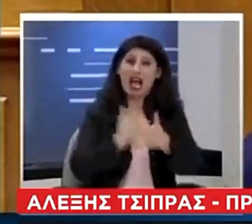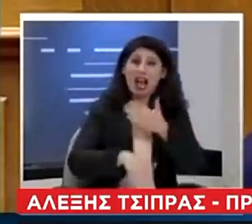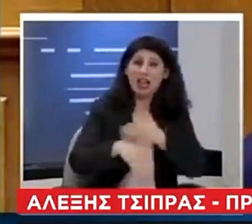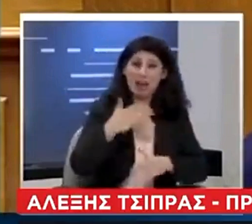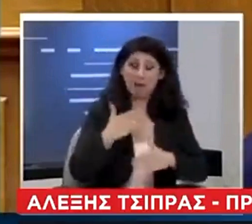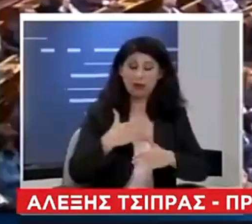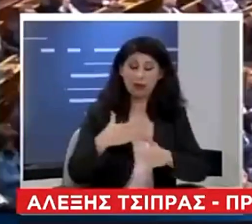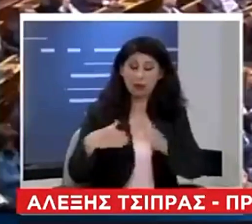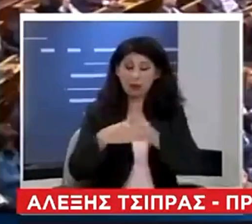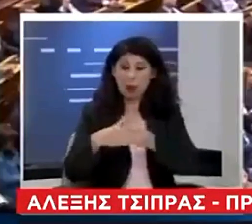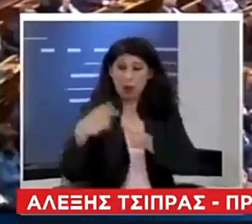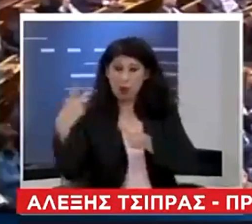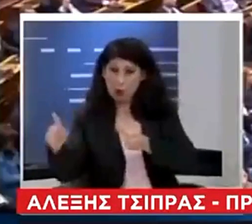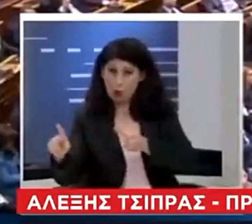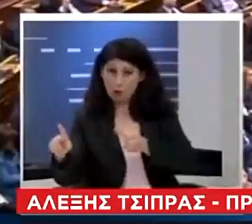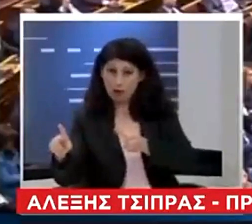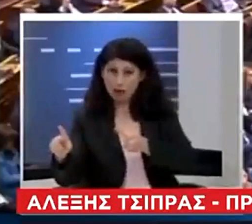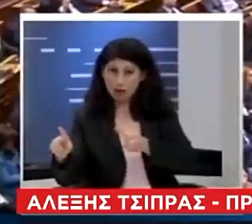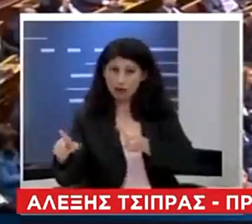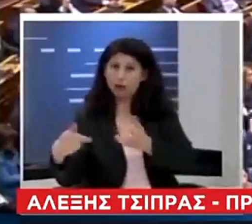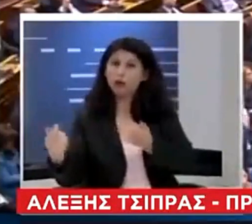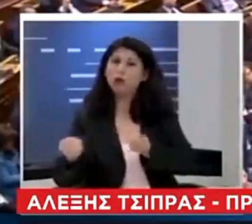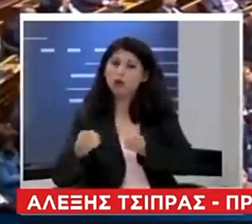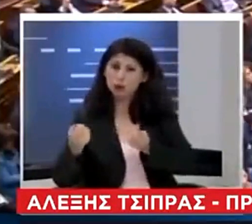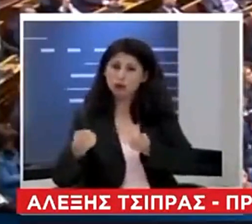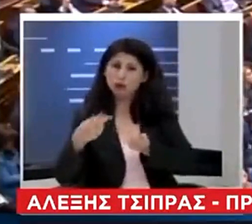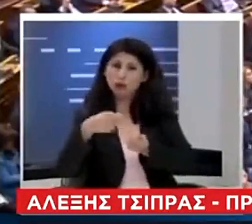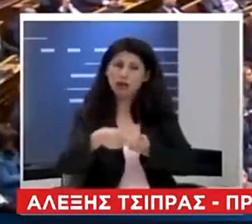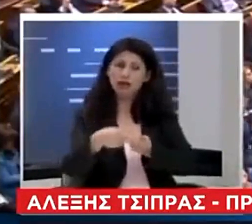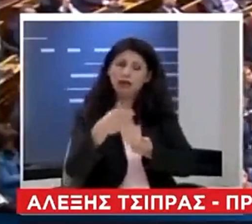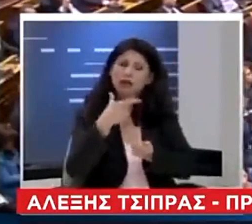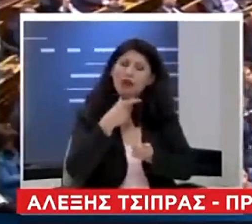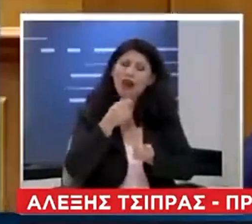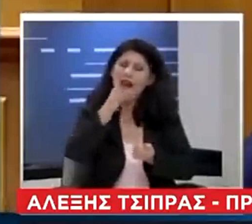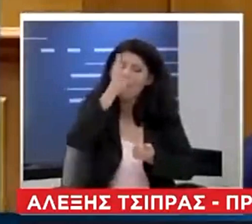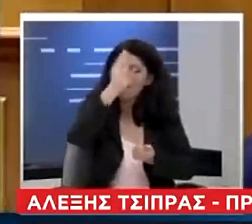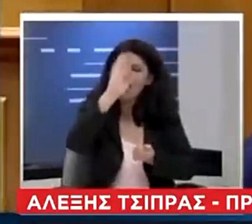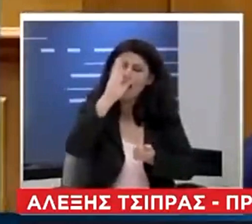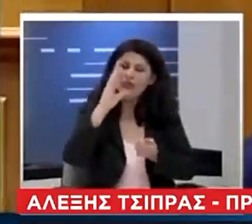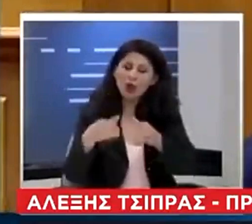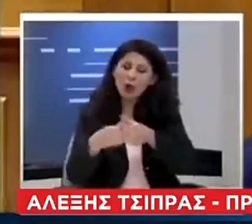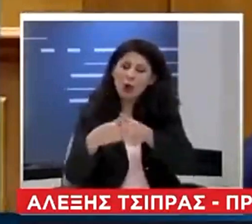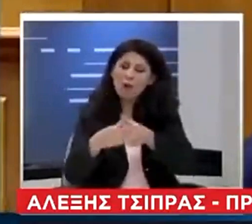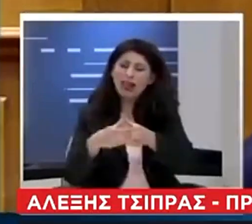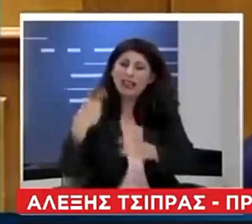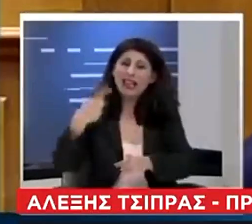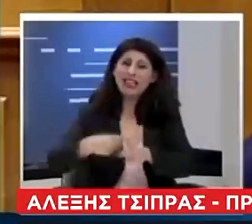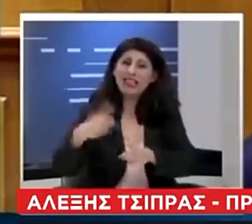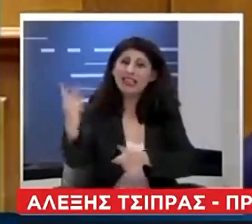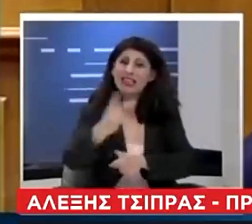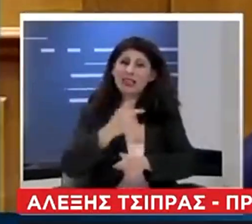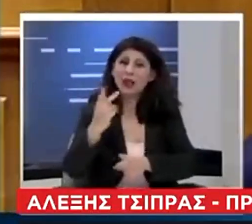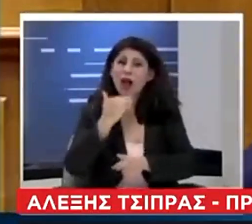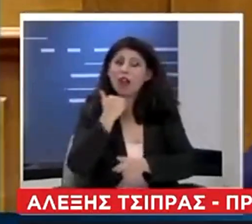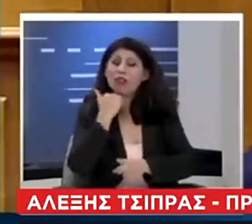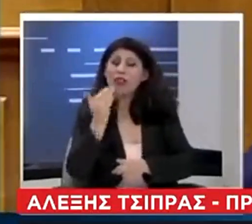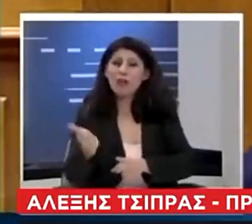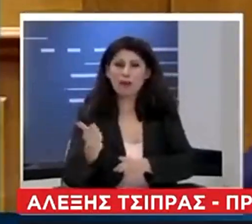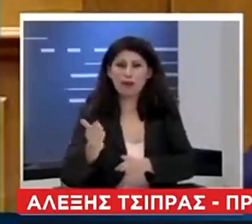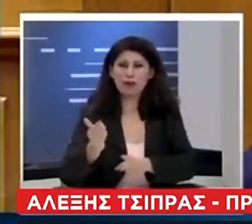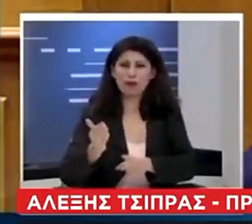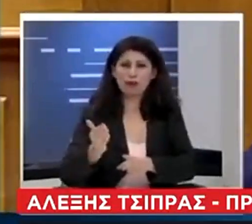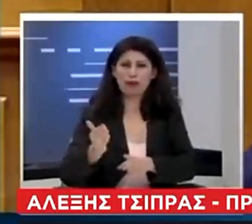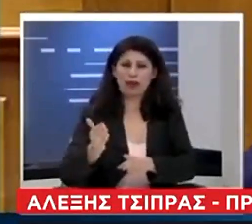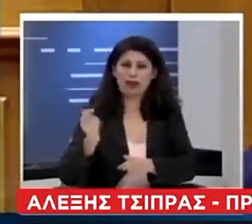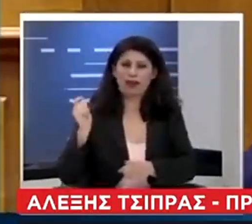η παράταξή σας τους χρησιμοποιούσε ως το ευάλωτο τμήμα της ελληνικής κοινωνίας που δεν μπορούσε να εξαγοράσει